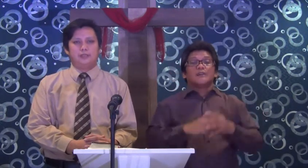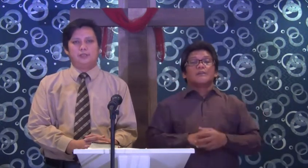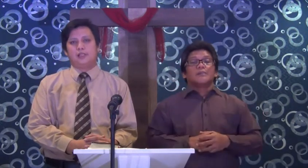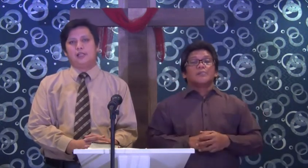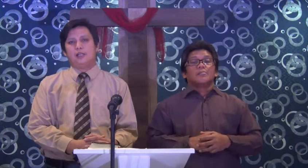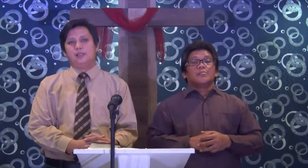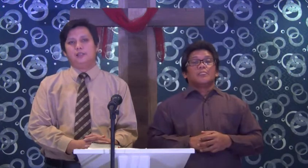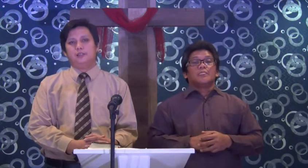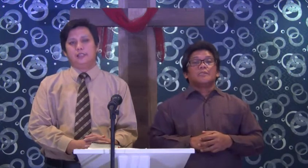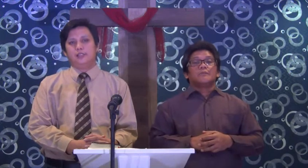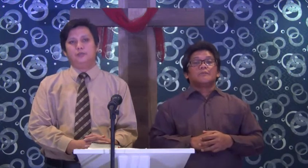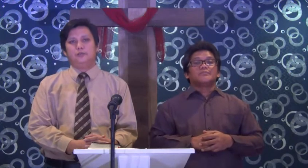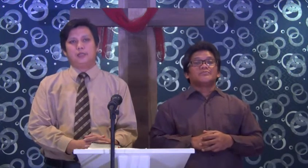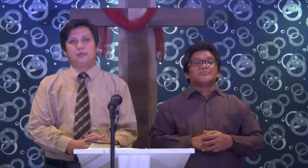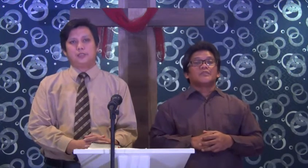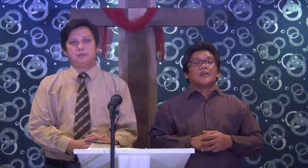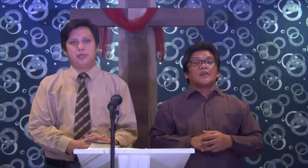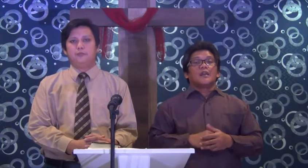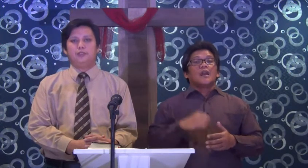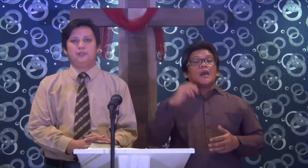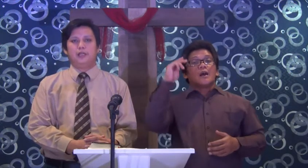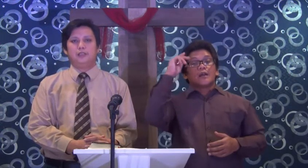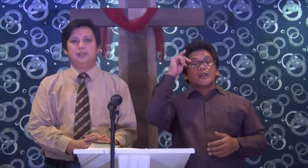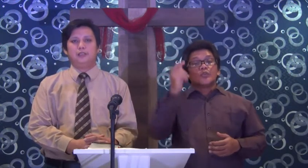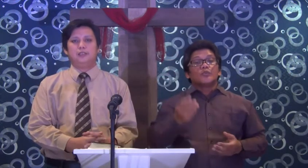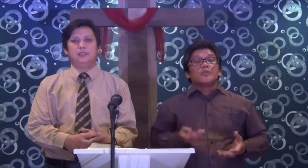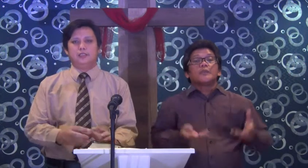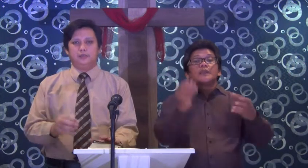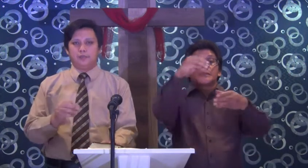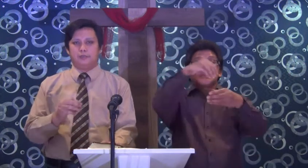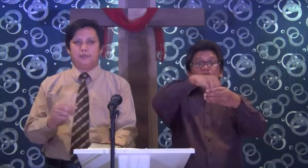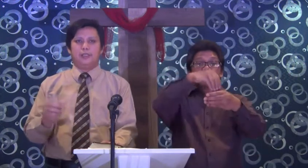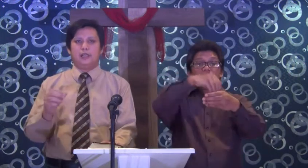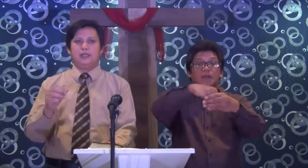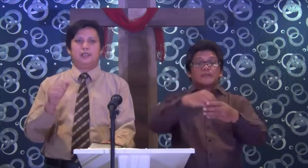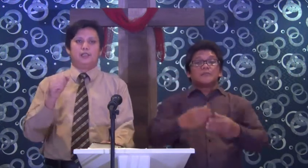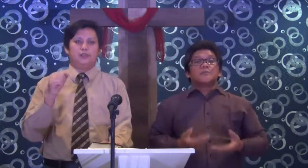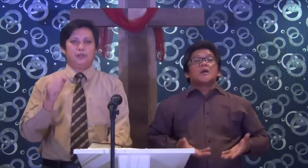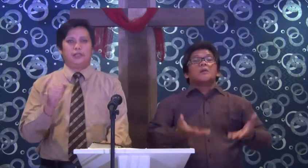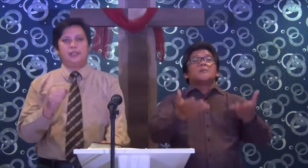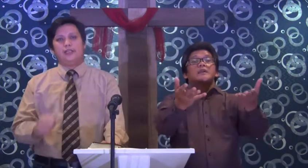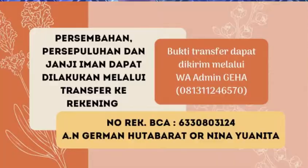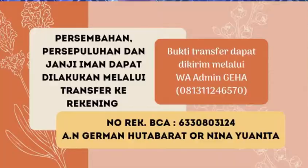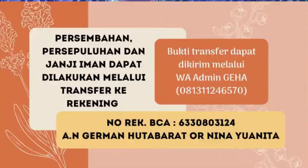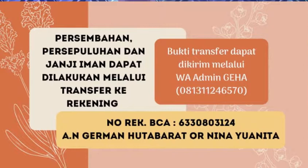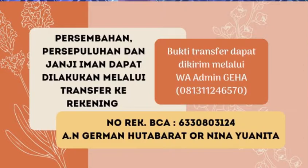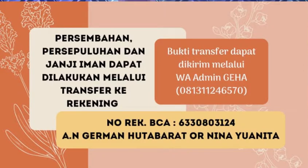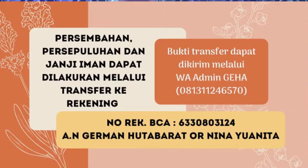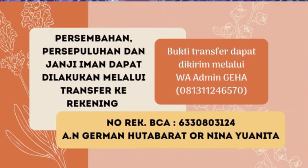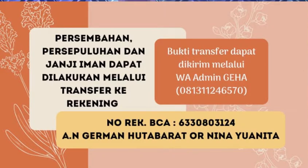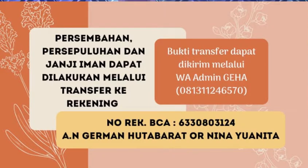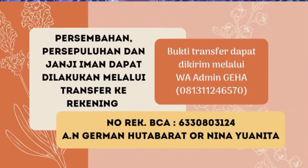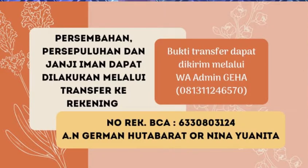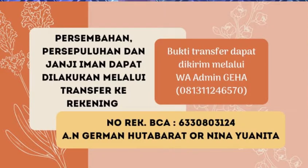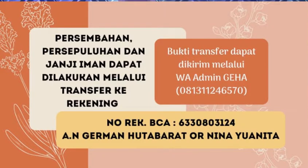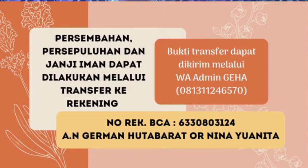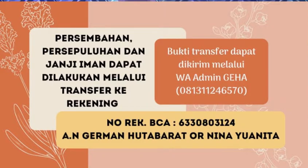Apabila saudara rindu memberikan persembahan buat Tuhan, bisa memberikan ke nomor rekening yang